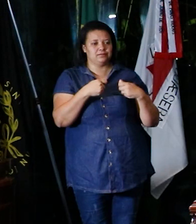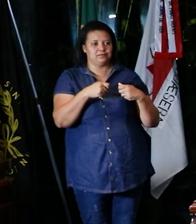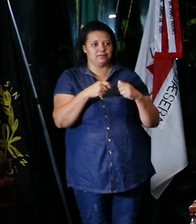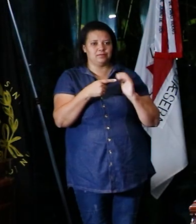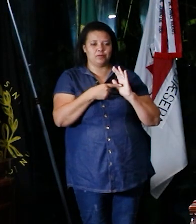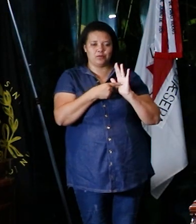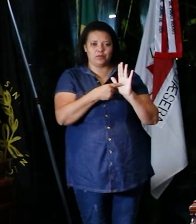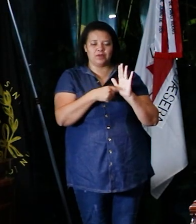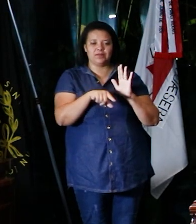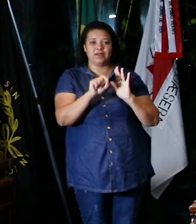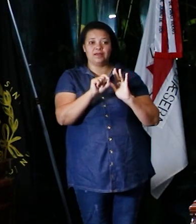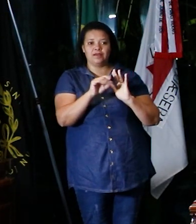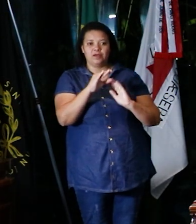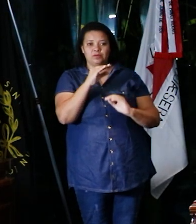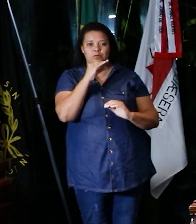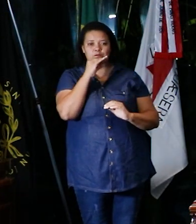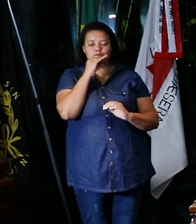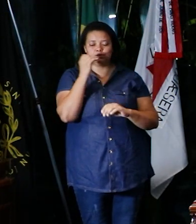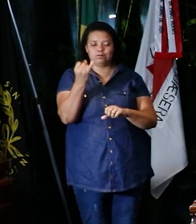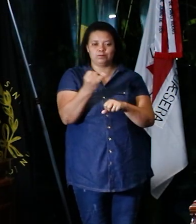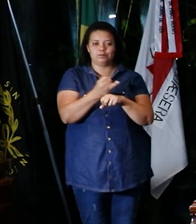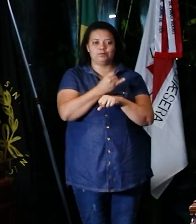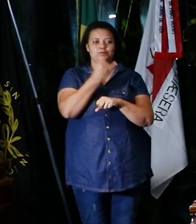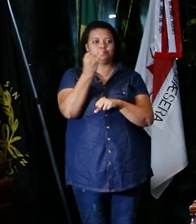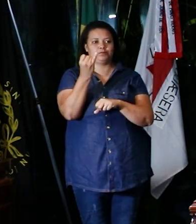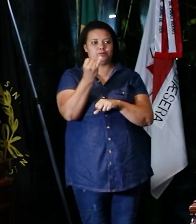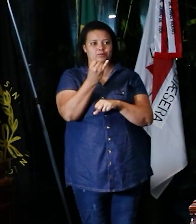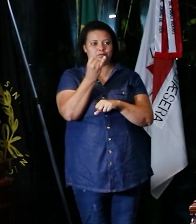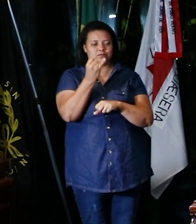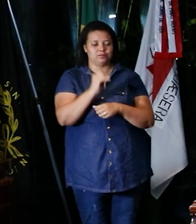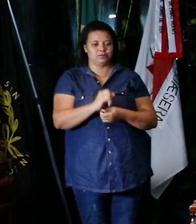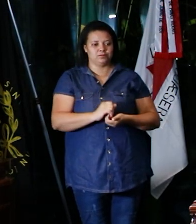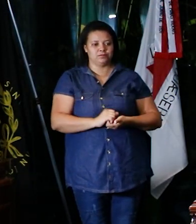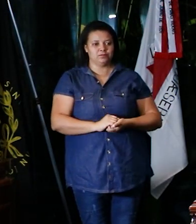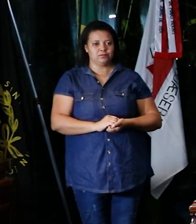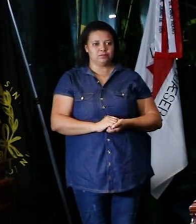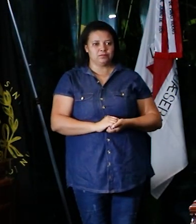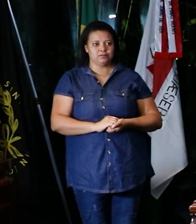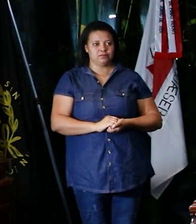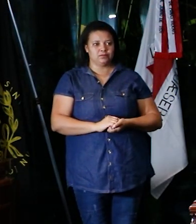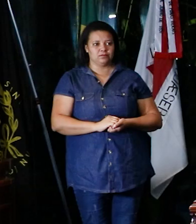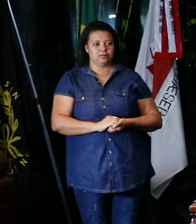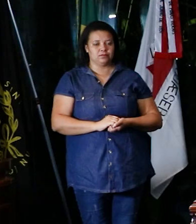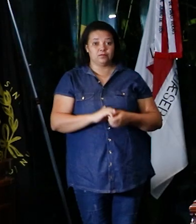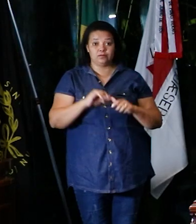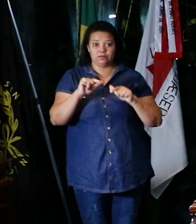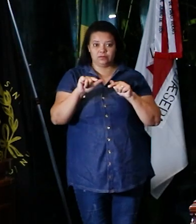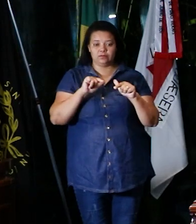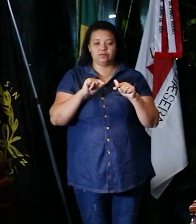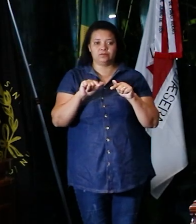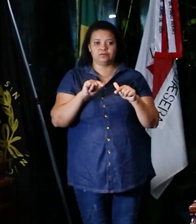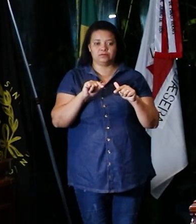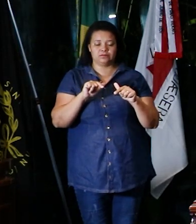uma coisa importantíssima na produção de Carlos Drummond